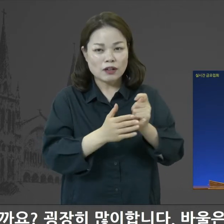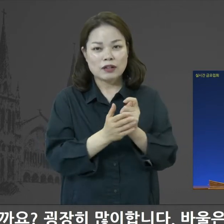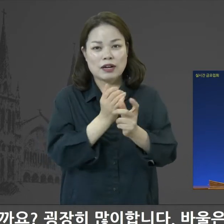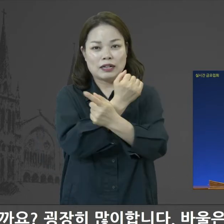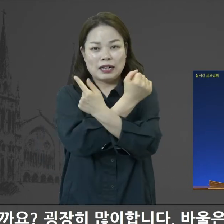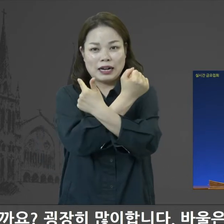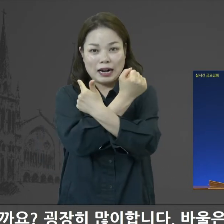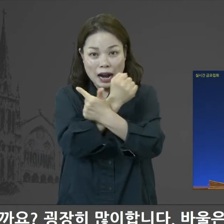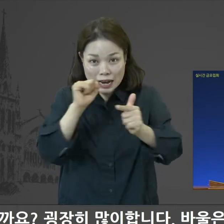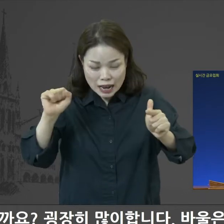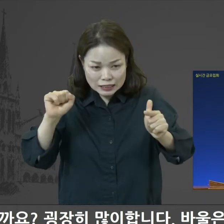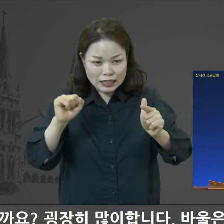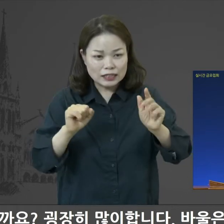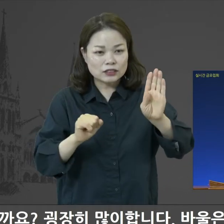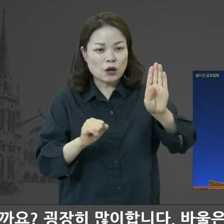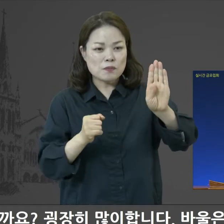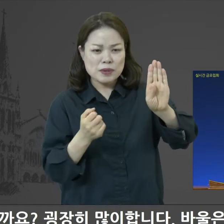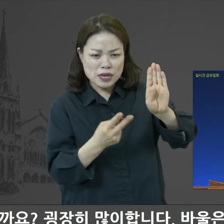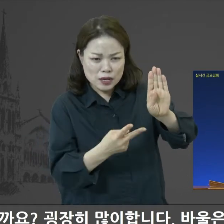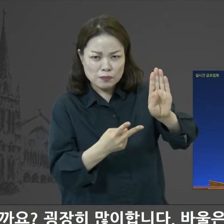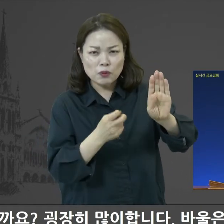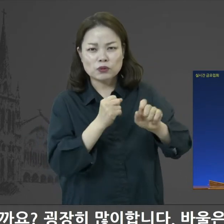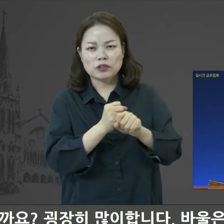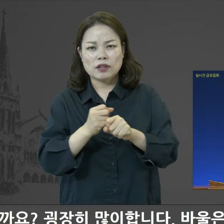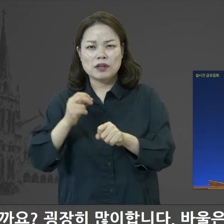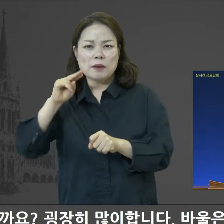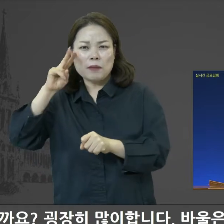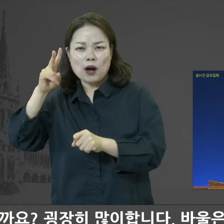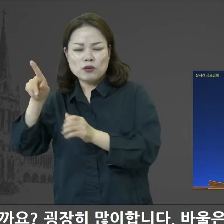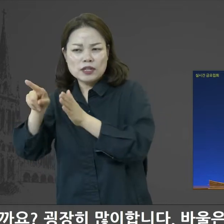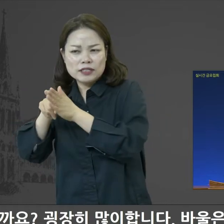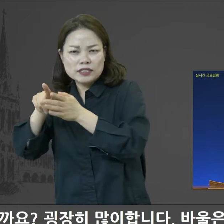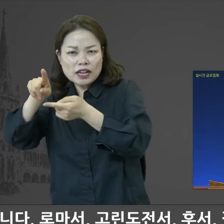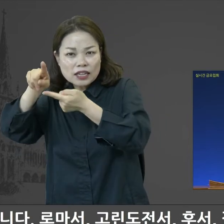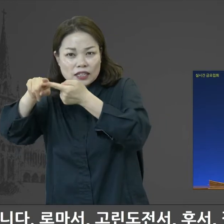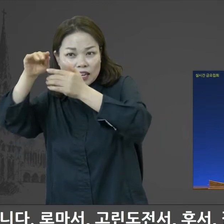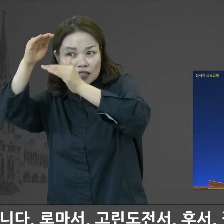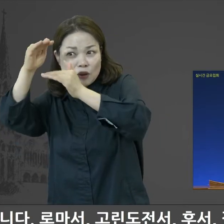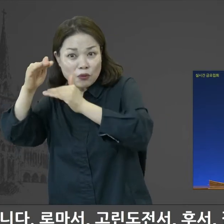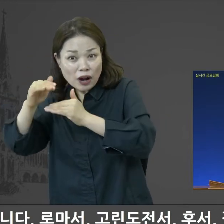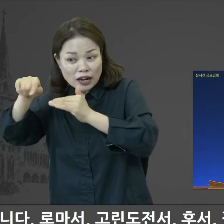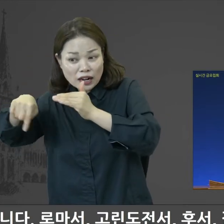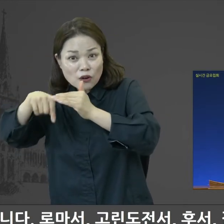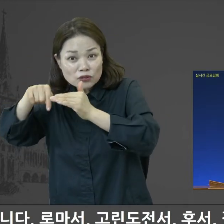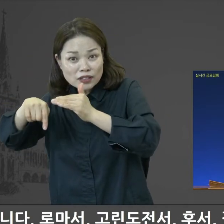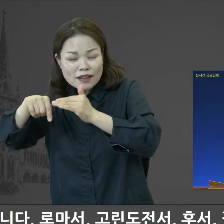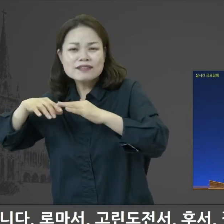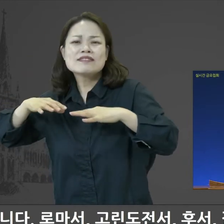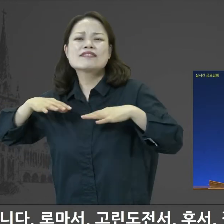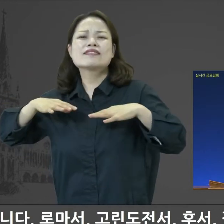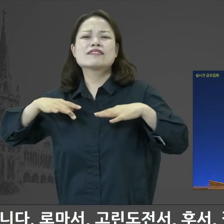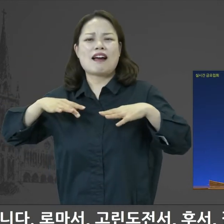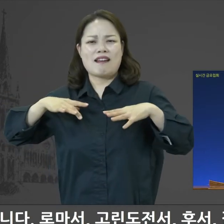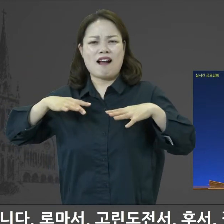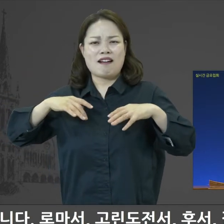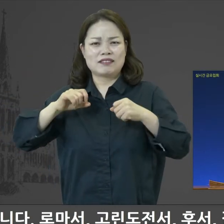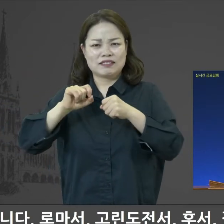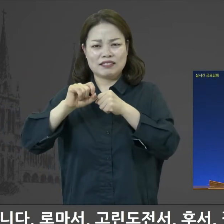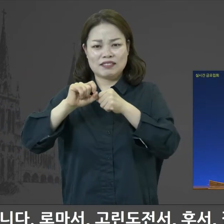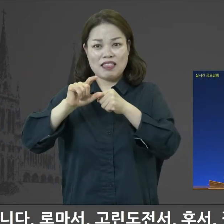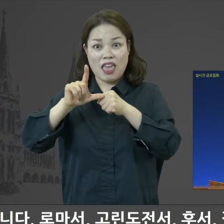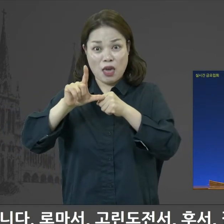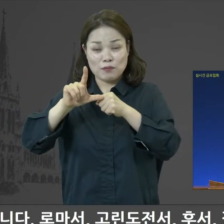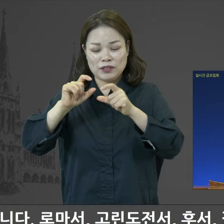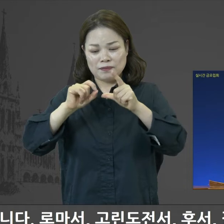갈라디아서, 빌립보서, 이런 책에서 바울의 신학에 굉장히 이 많은 비중을 자랑이 차지하고 있다는